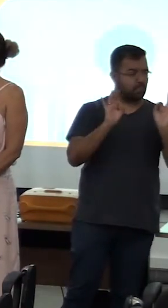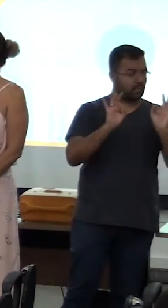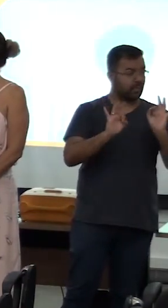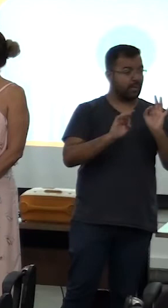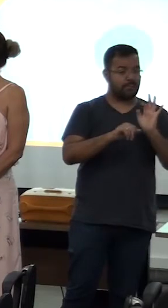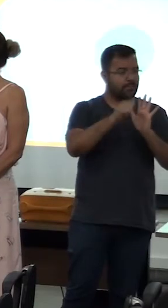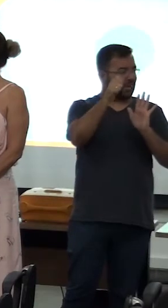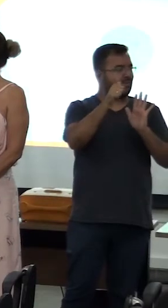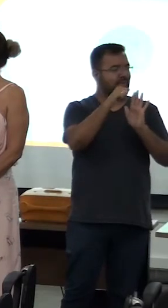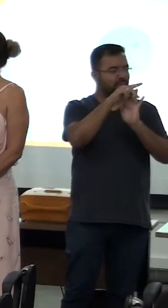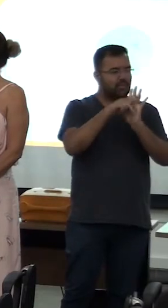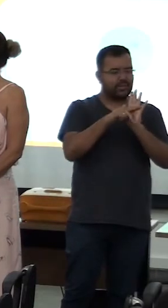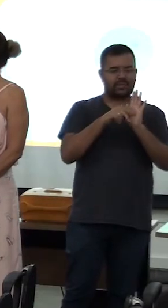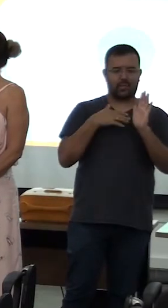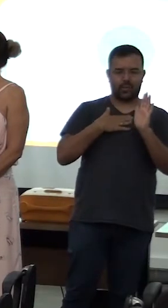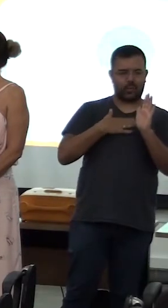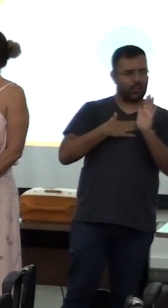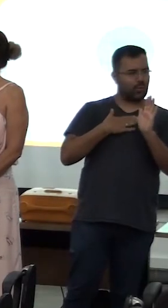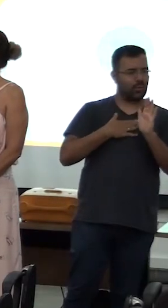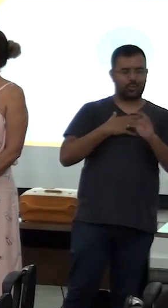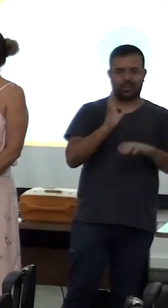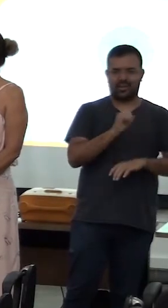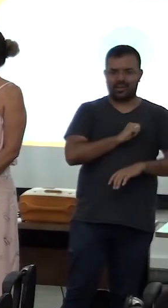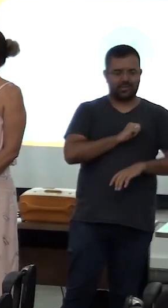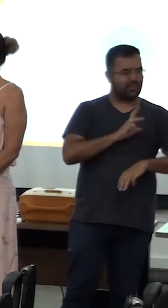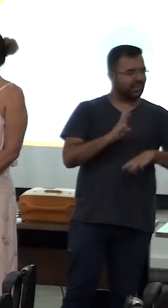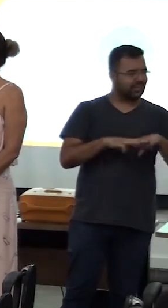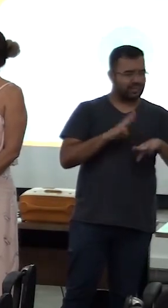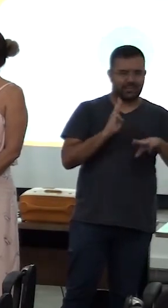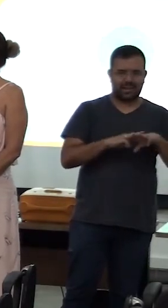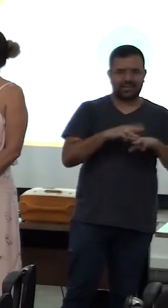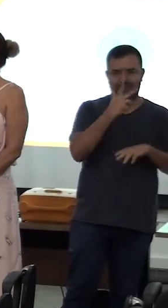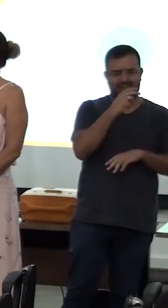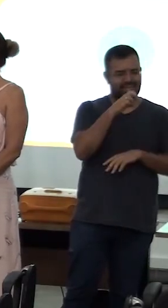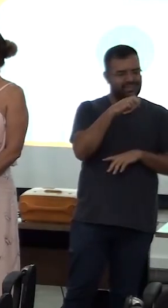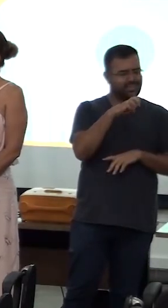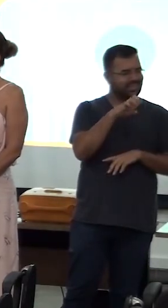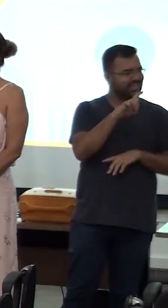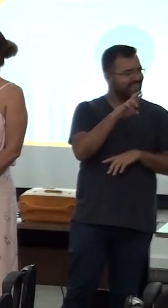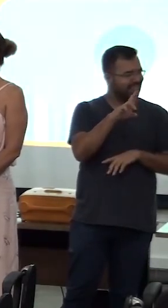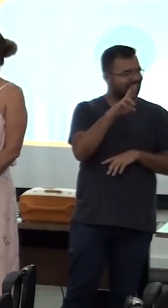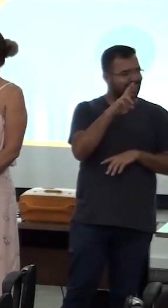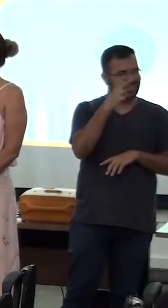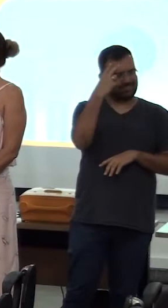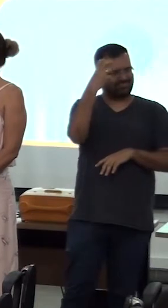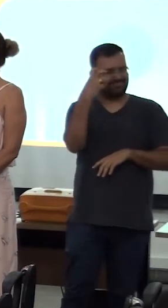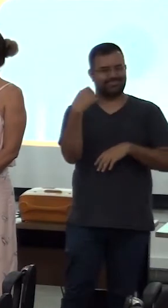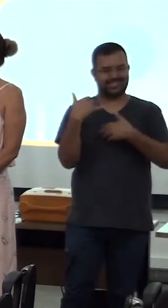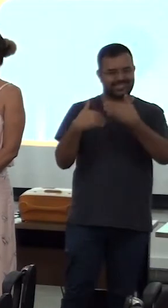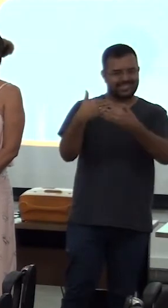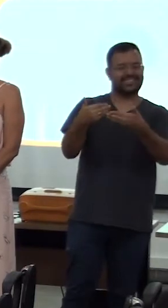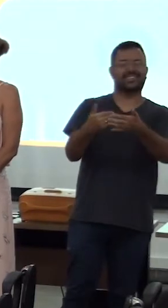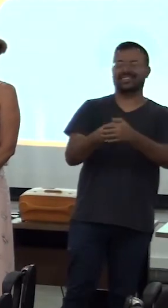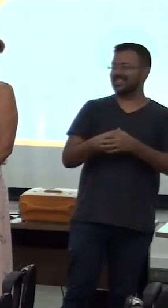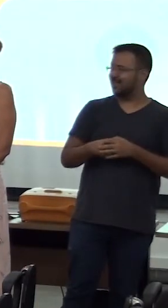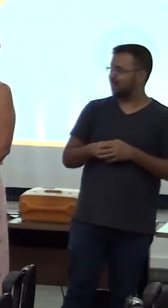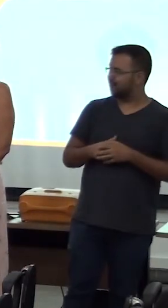de projeto assim, a gente gostou muito, a gente gosta de matemática também. Yes, né? E é isso mesmo, a gente queria agradecer. Tá bom, eu